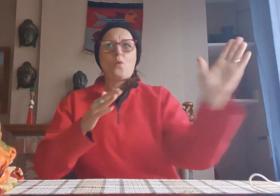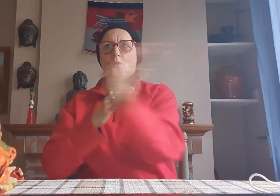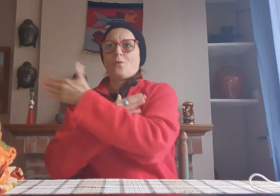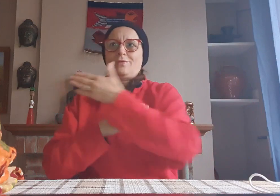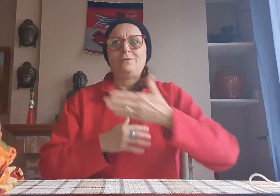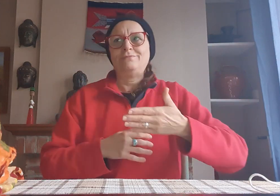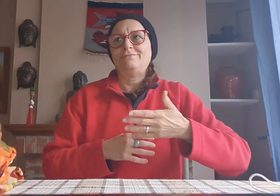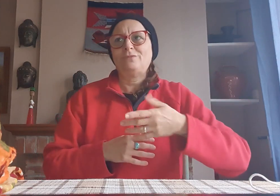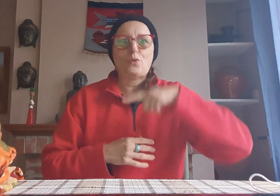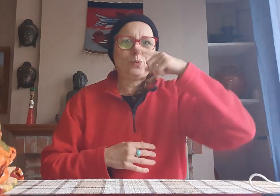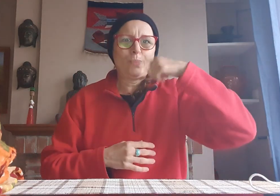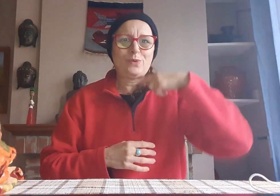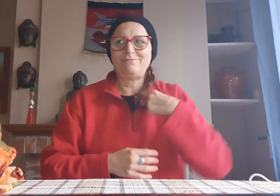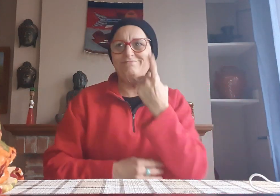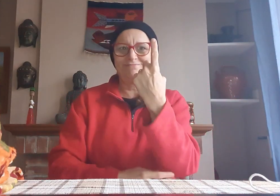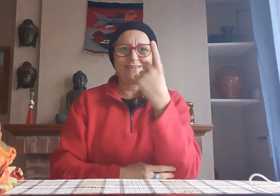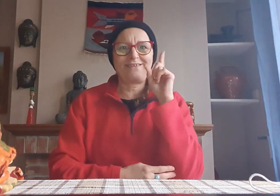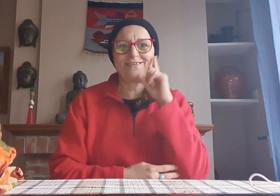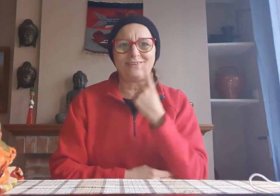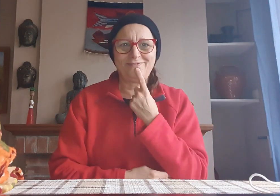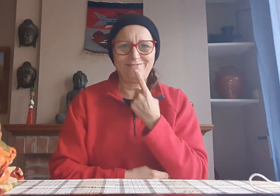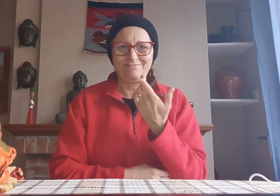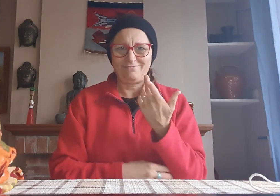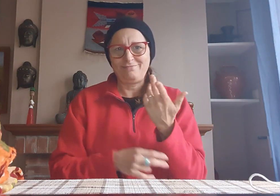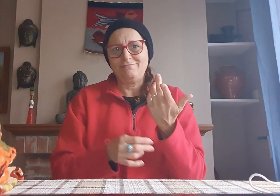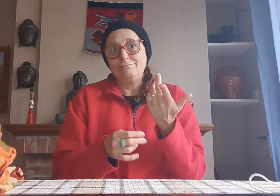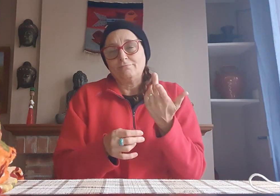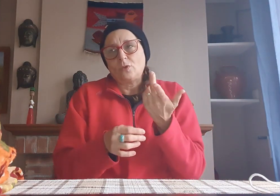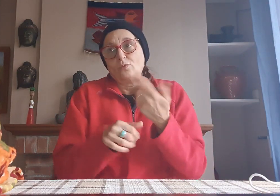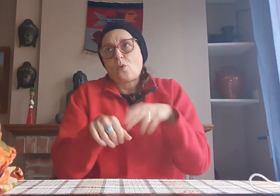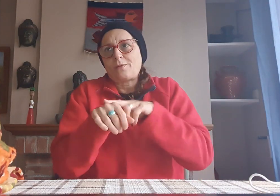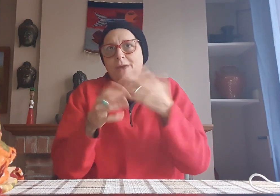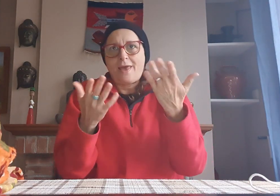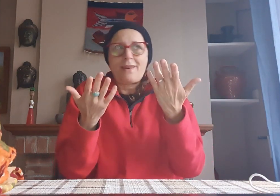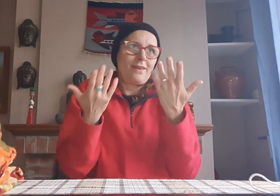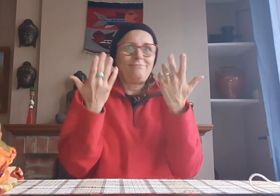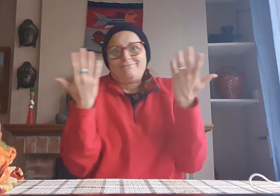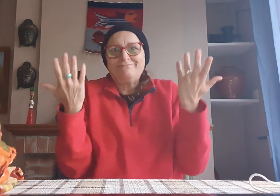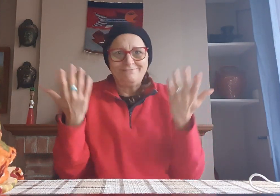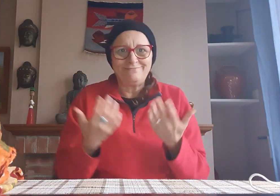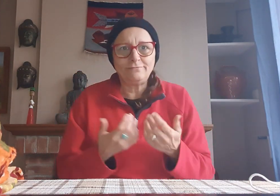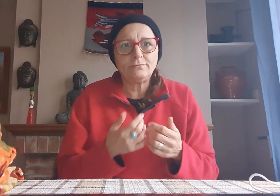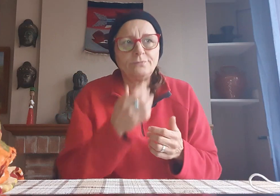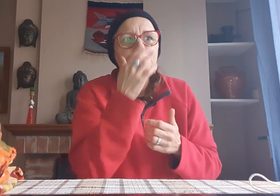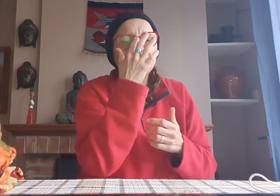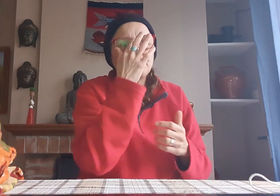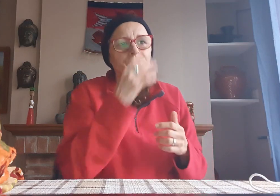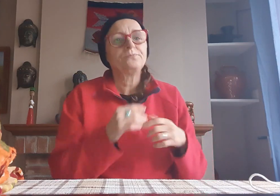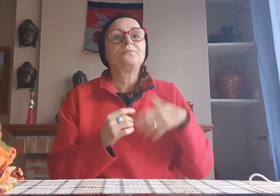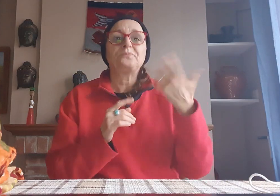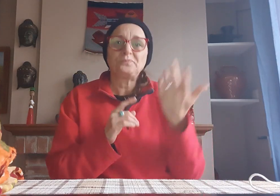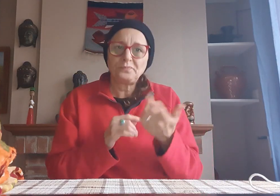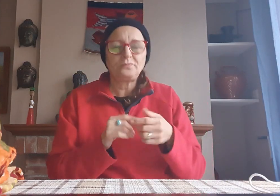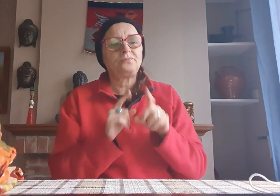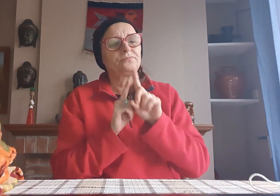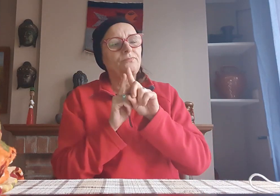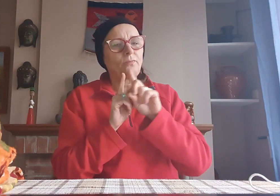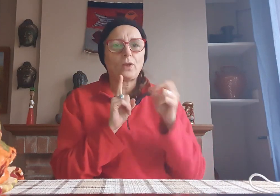algo muy especial. Nos gusta todo lo especial. ¿Listos? Sí. Bien, vamos. Wow. Bienvenidos a la joya de 10,000.